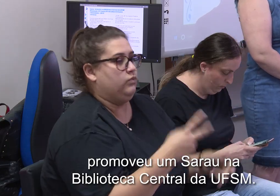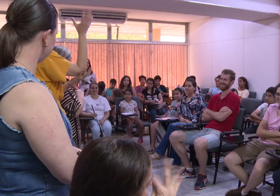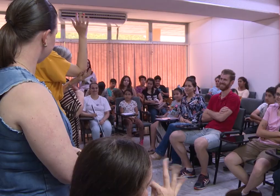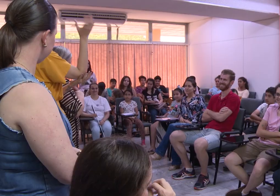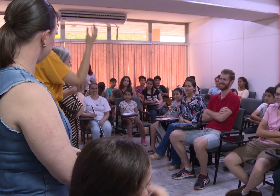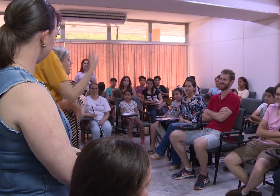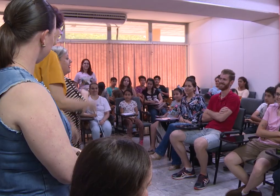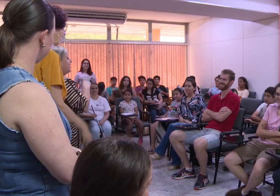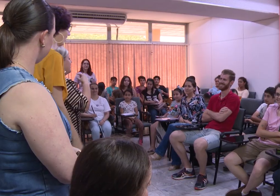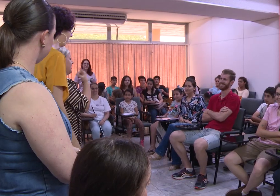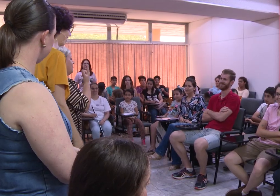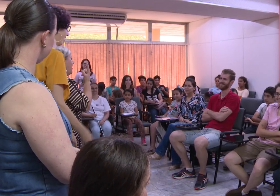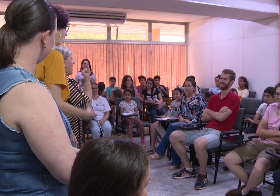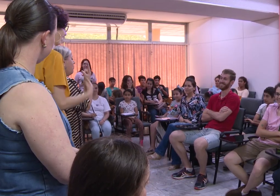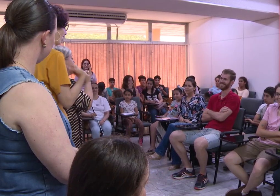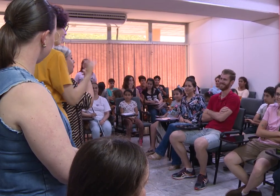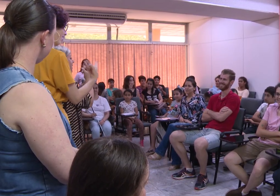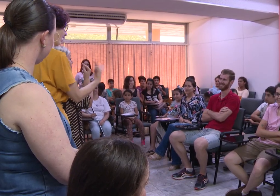UFSM.